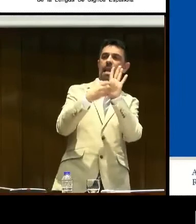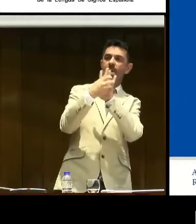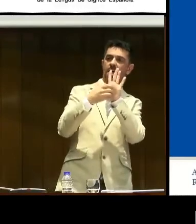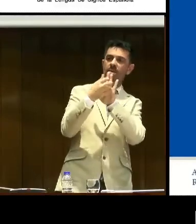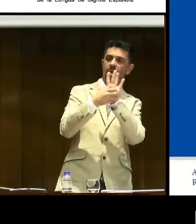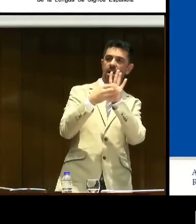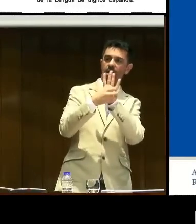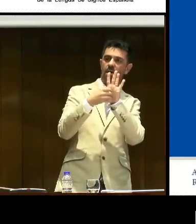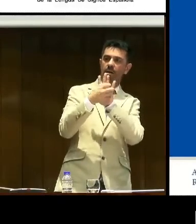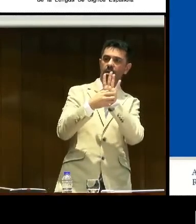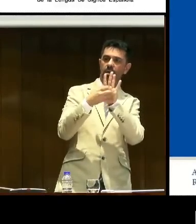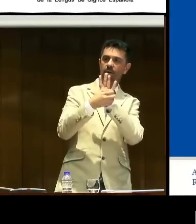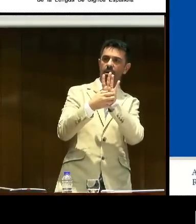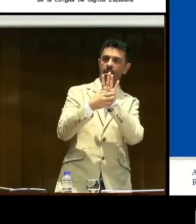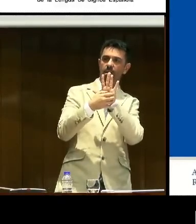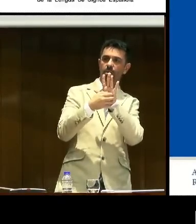gramaticales.